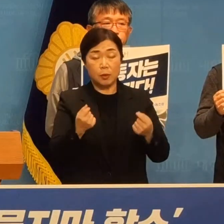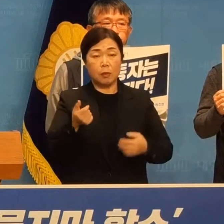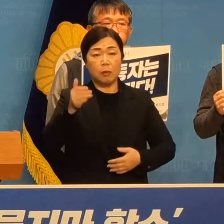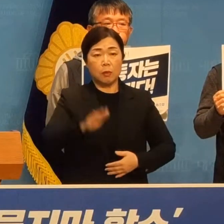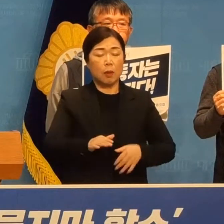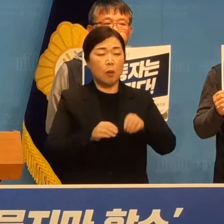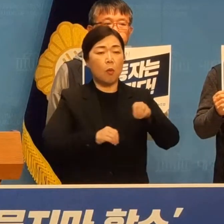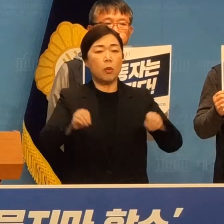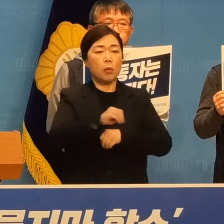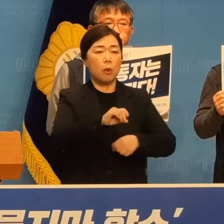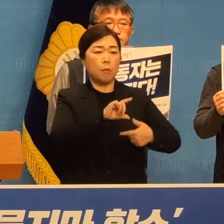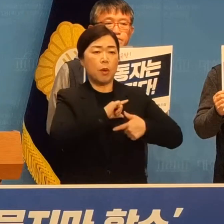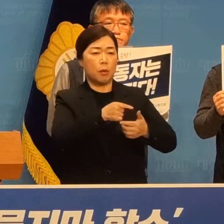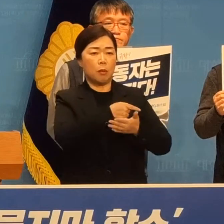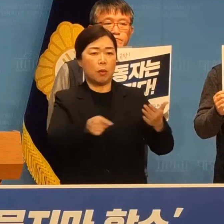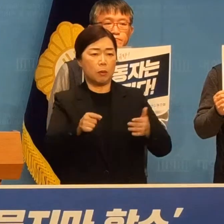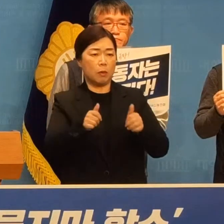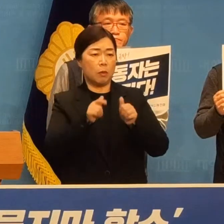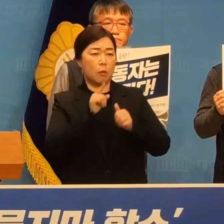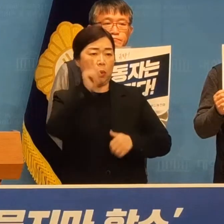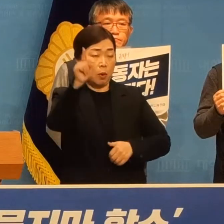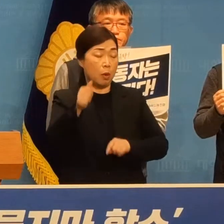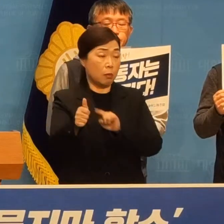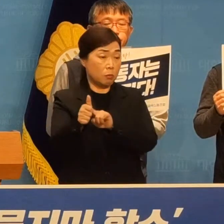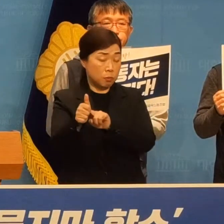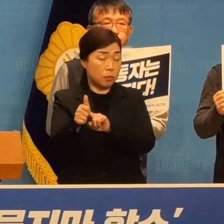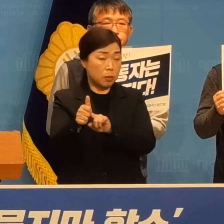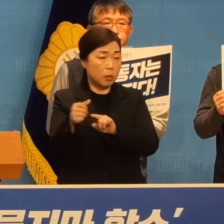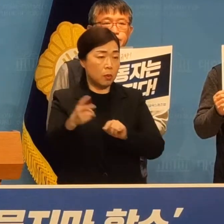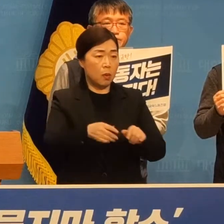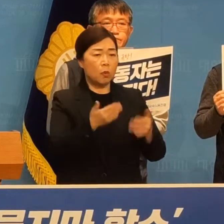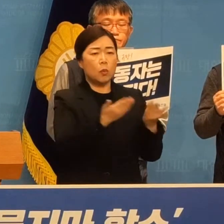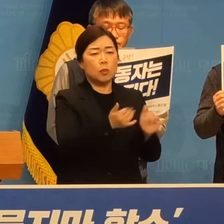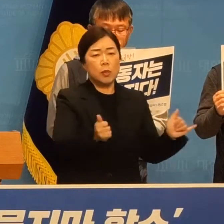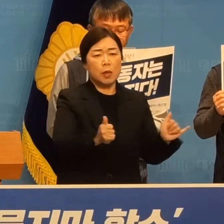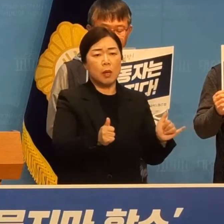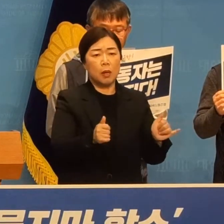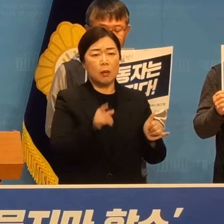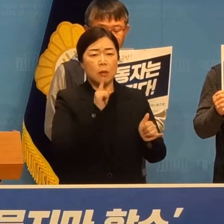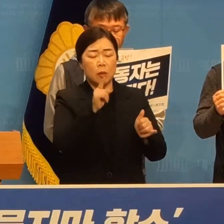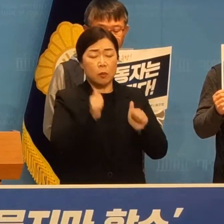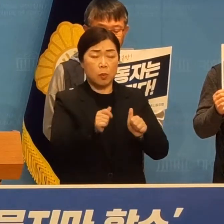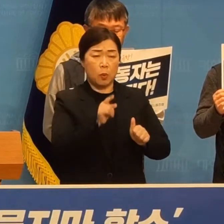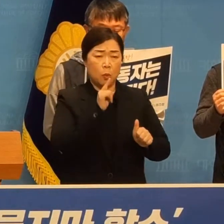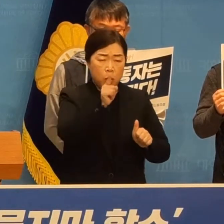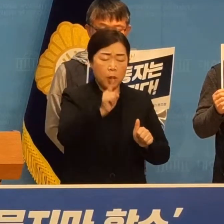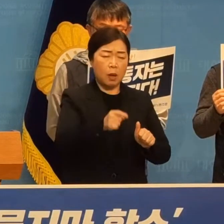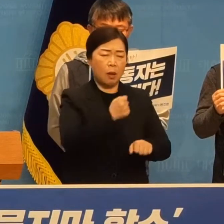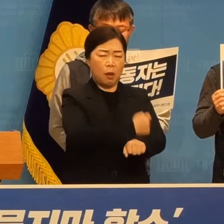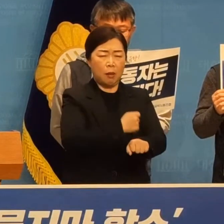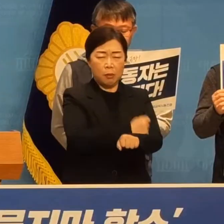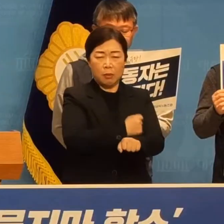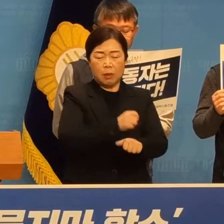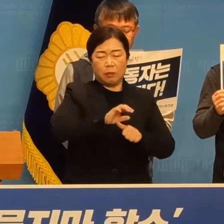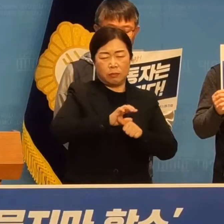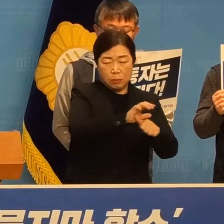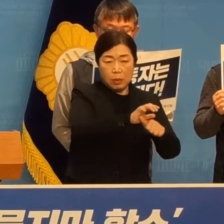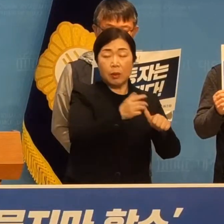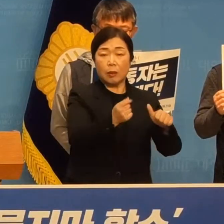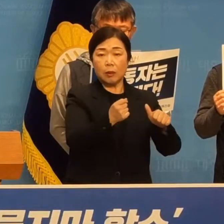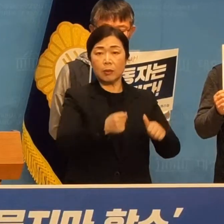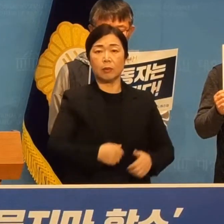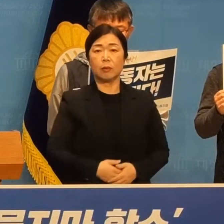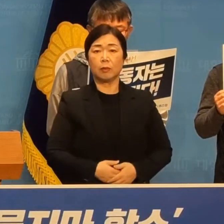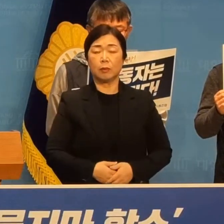오히려 명예훼손 고소를 하고 상당 기간 소송에 시달리게 하고 이러한 행태는 대기업답지 못합니다.